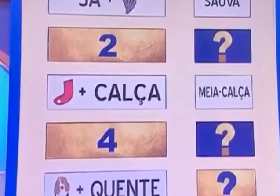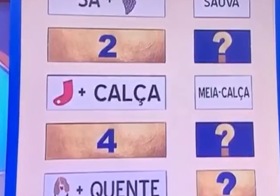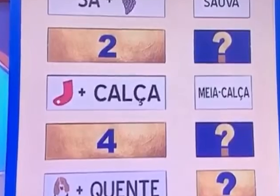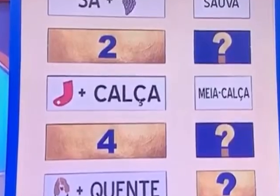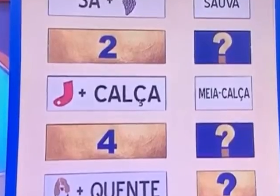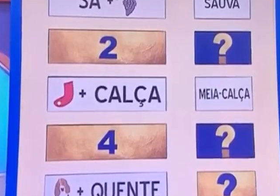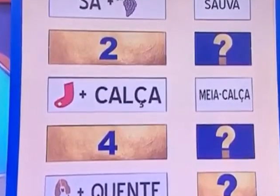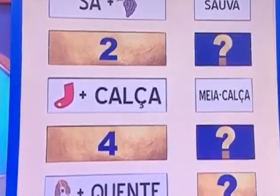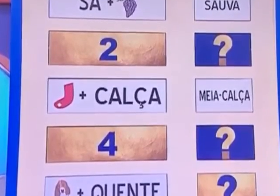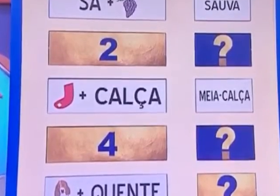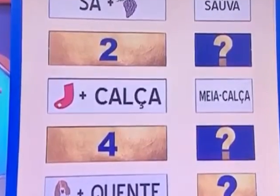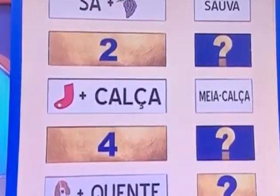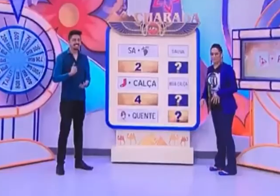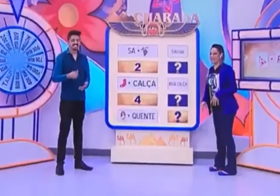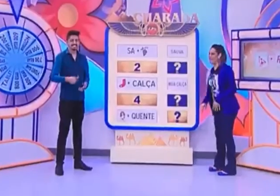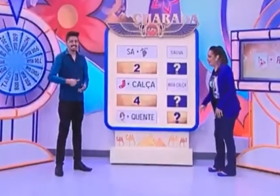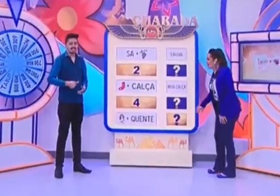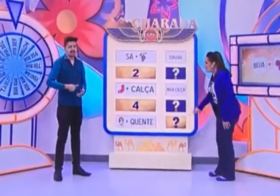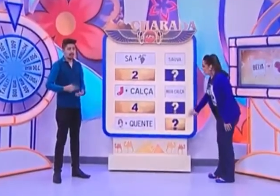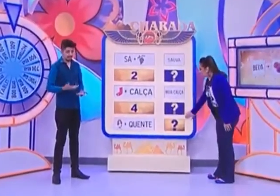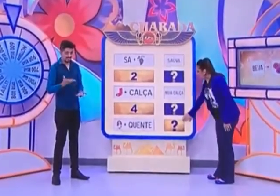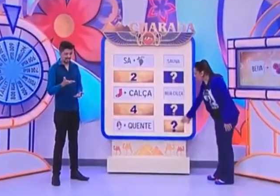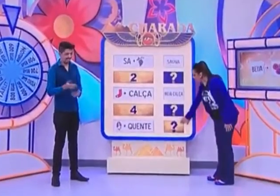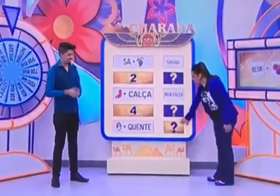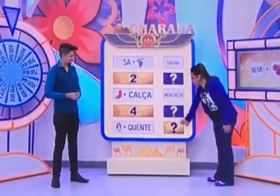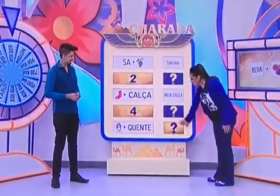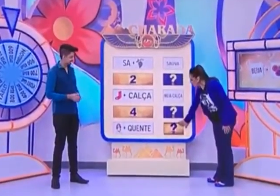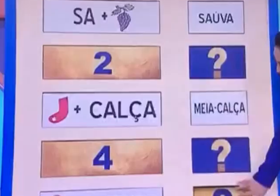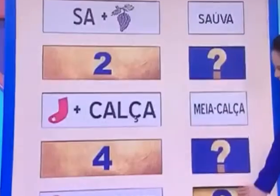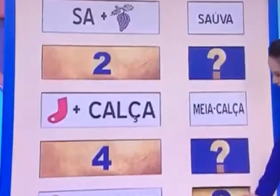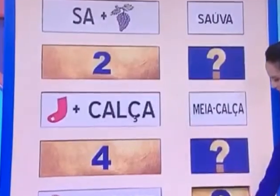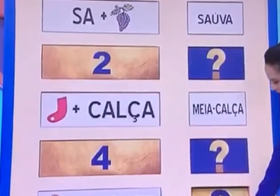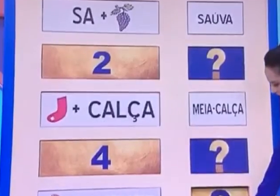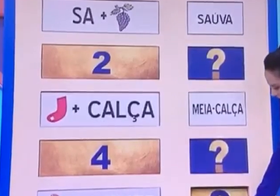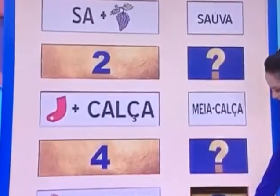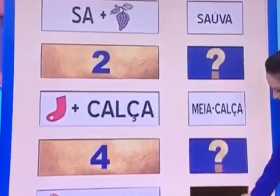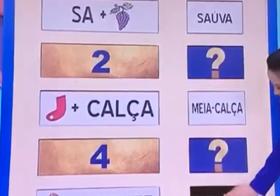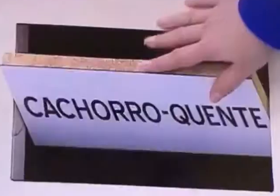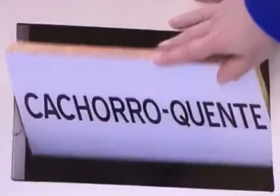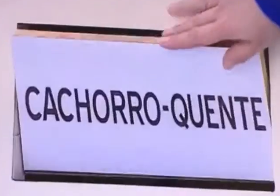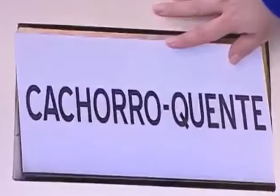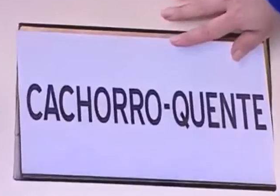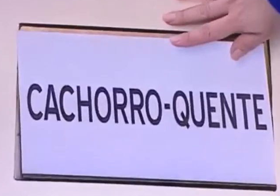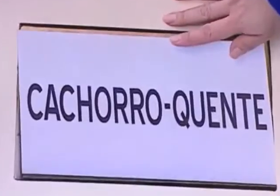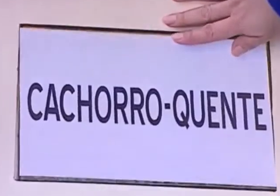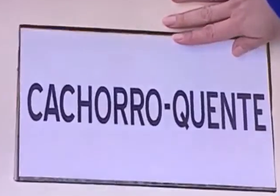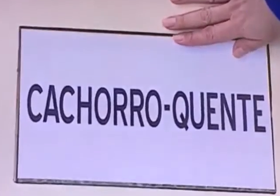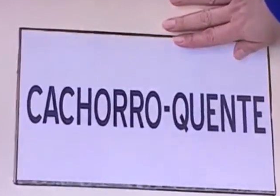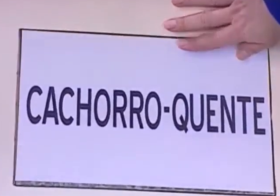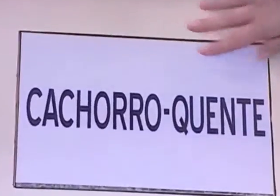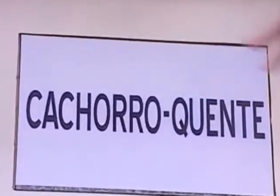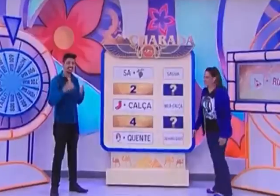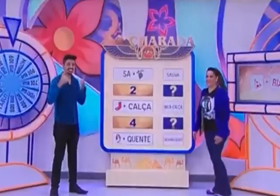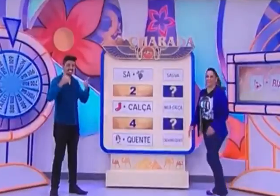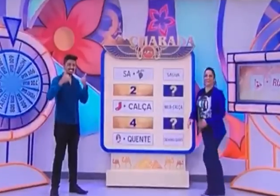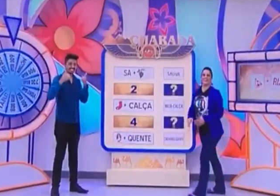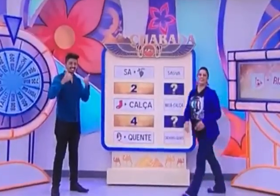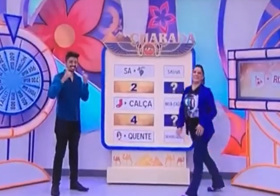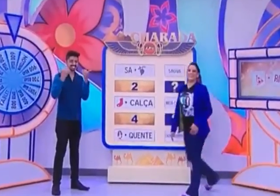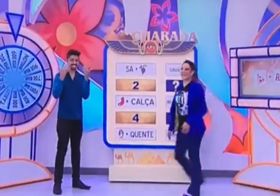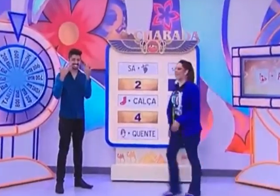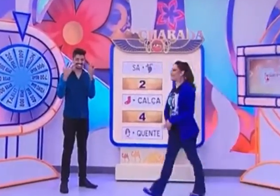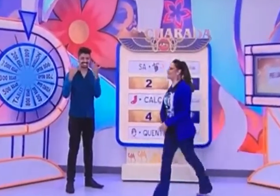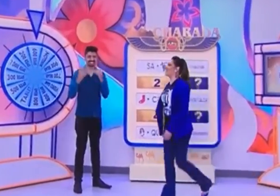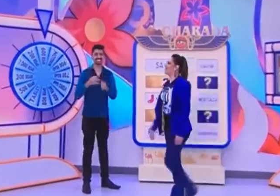Aí aqui até me deu fominha, né, Giovana? Cachorro quente. A Giovana acertou